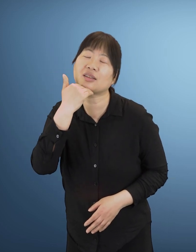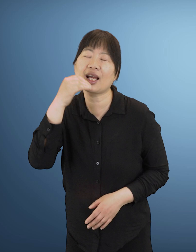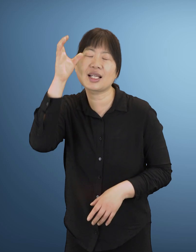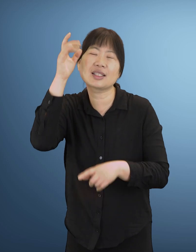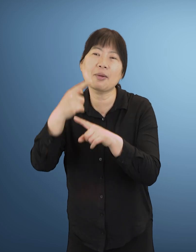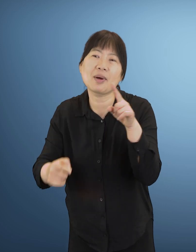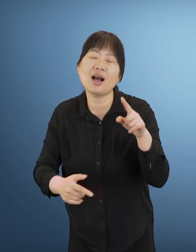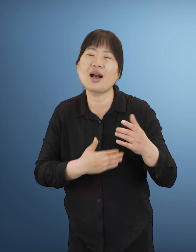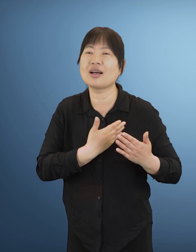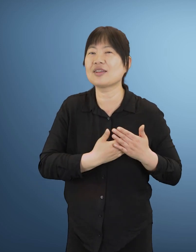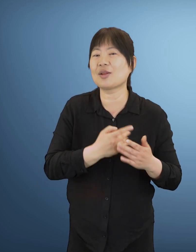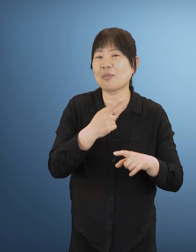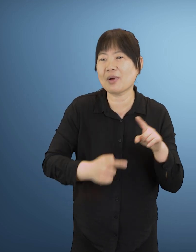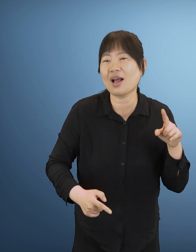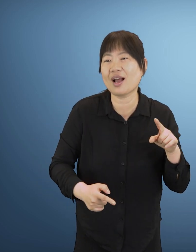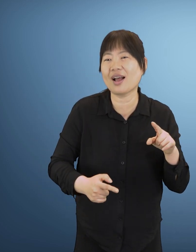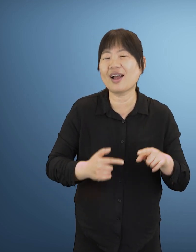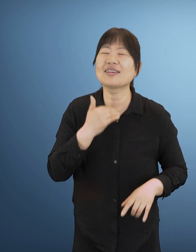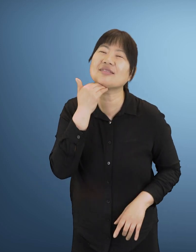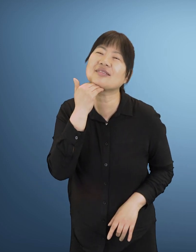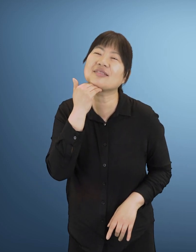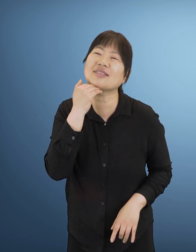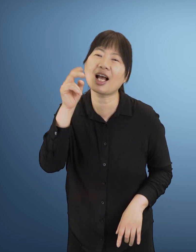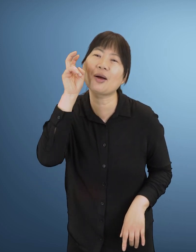반, 설렘 반으로 앉아서 들었겠죠.